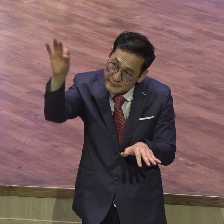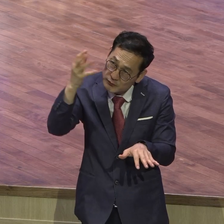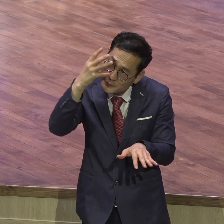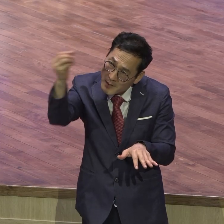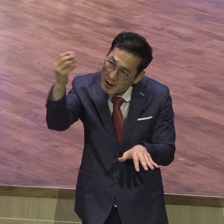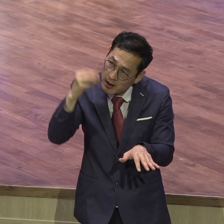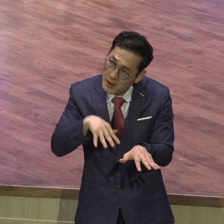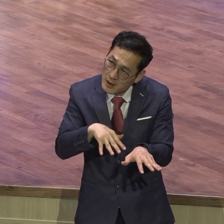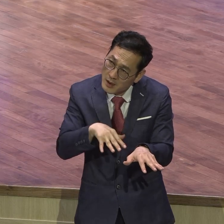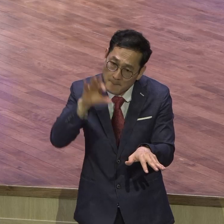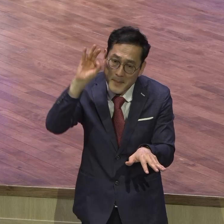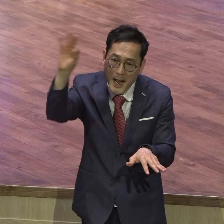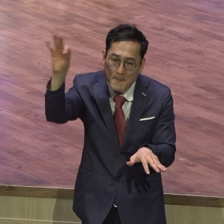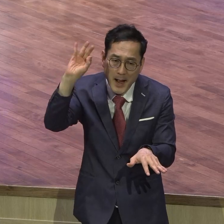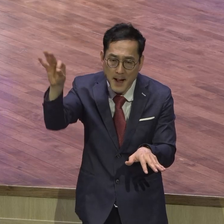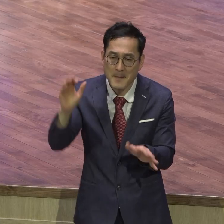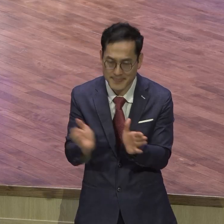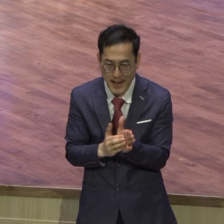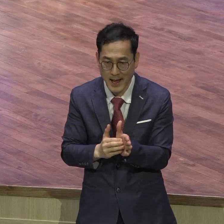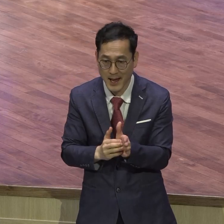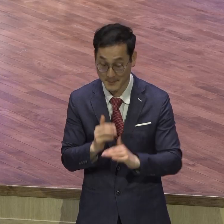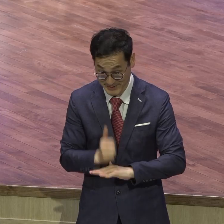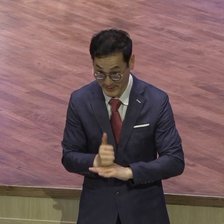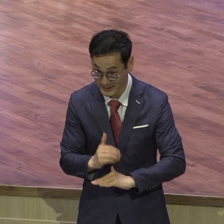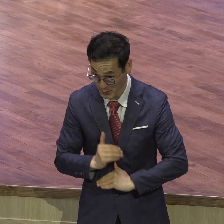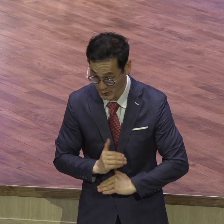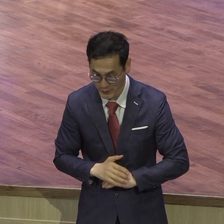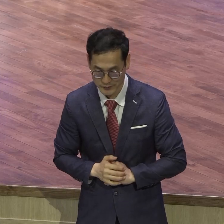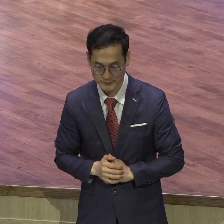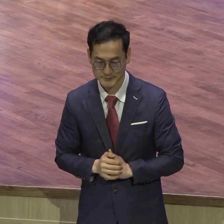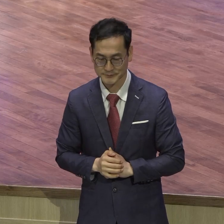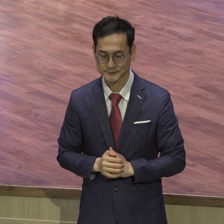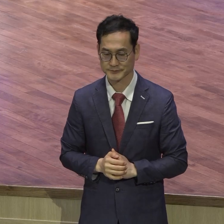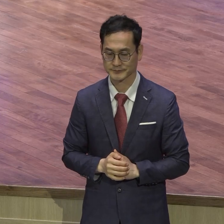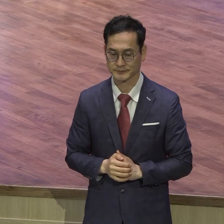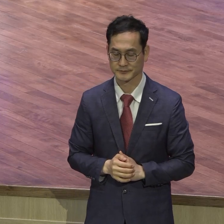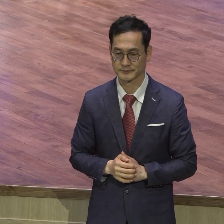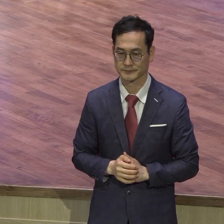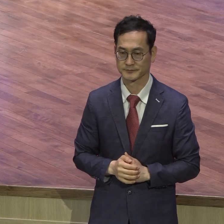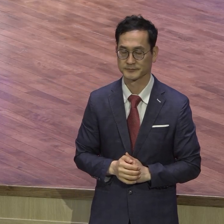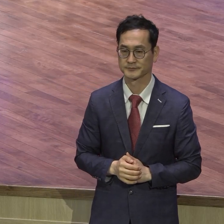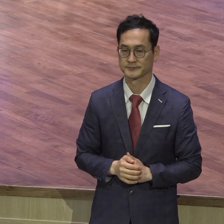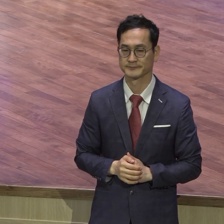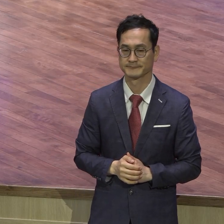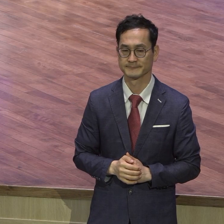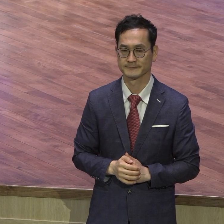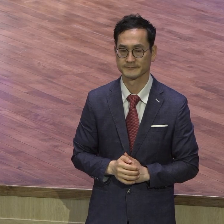그렇게 마무리가 됩니다 그들의 눈으로 보았더라 끝나요